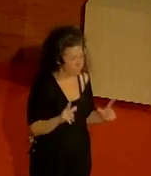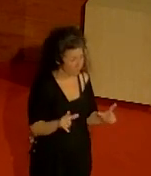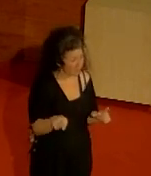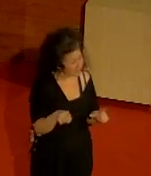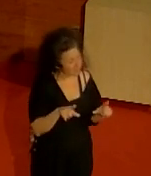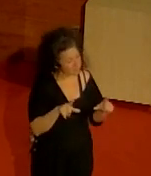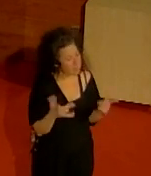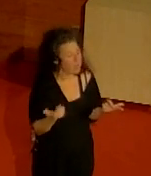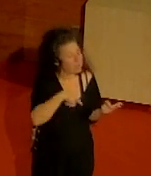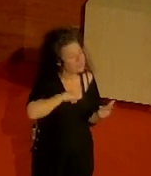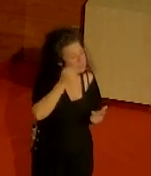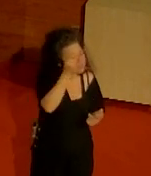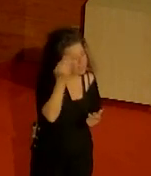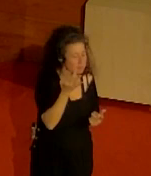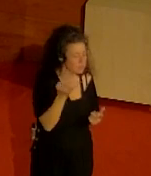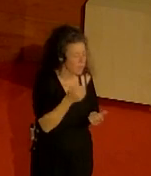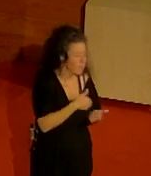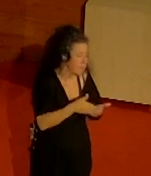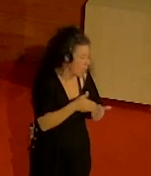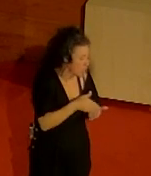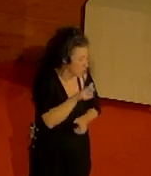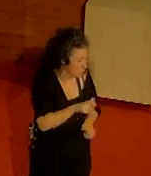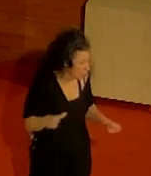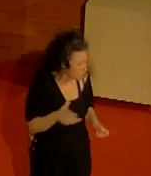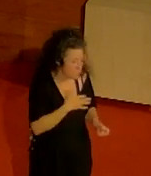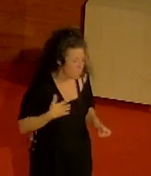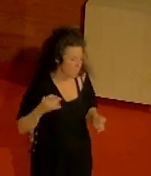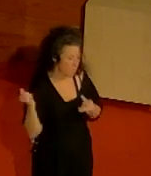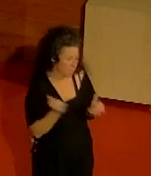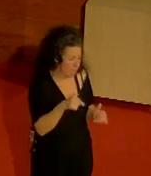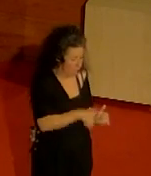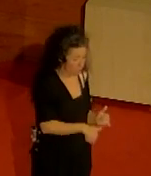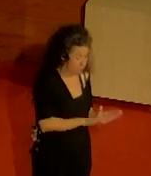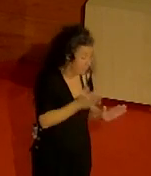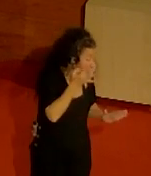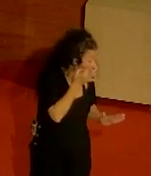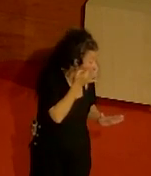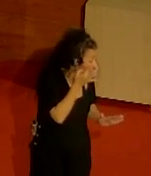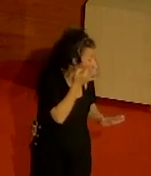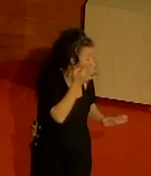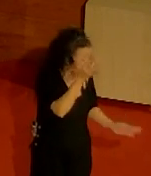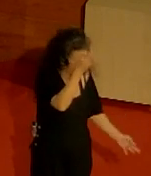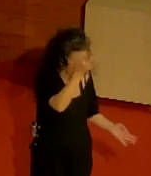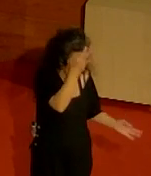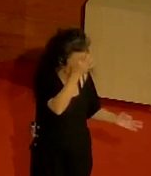pues, millones y millones de personas quieren llegar aquí, ¿no? Y realmente las cifras no dicen eso, ¿no?